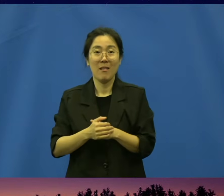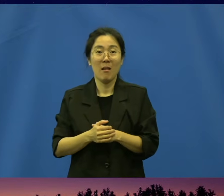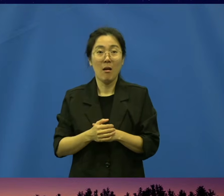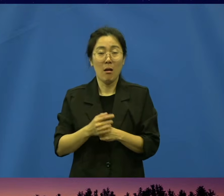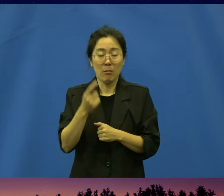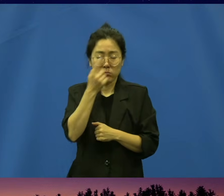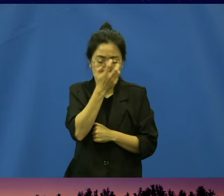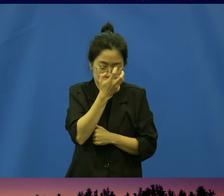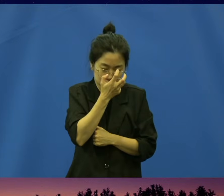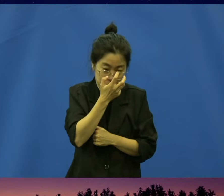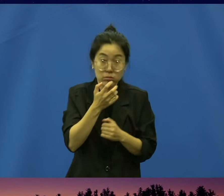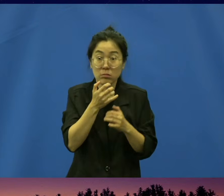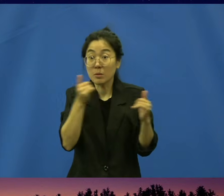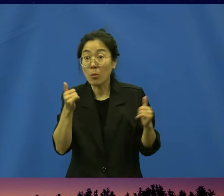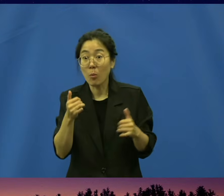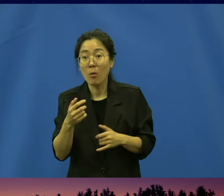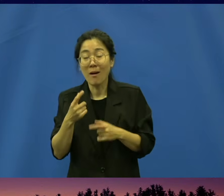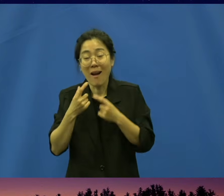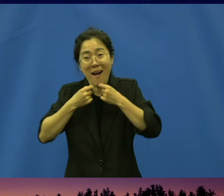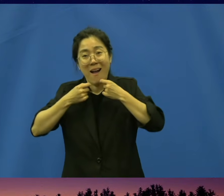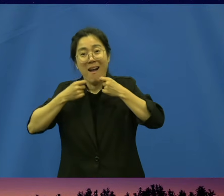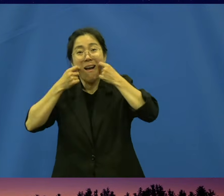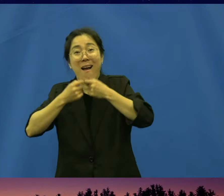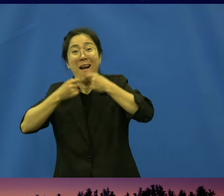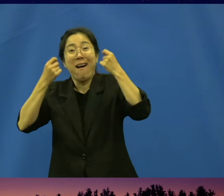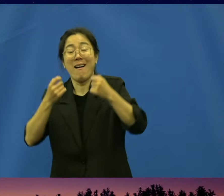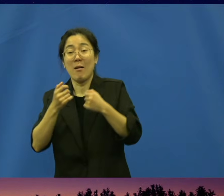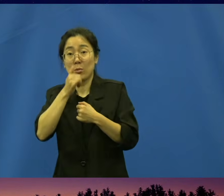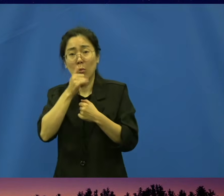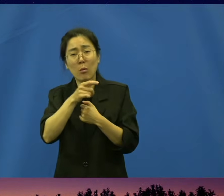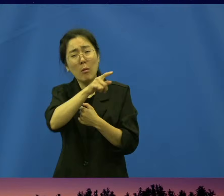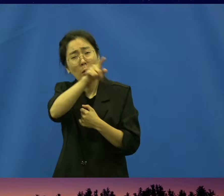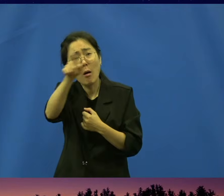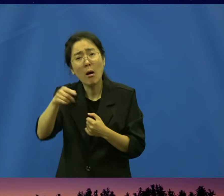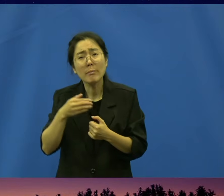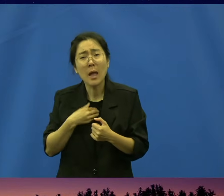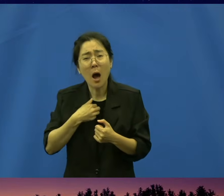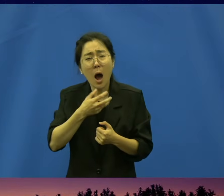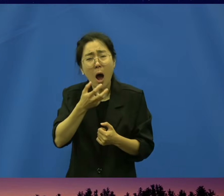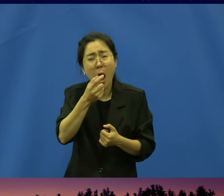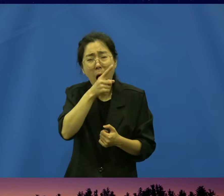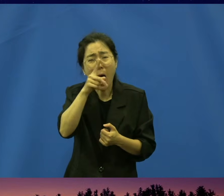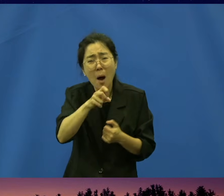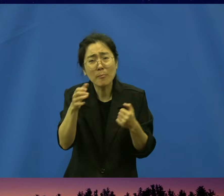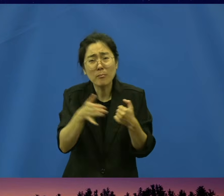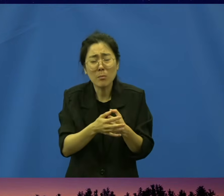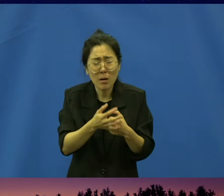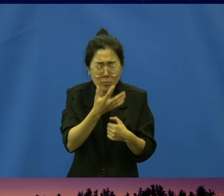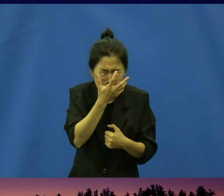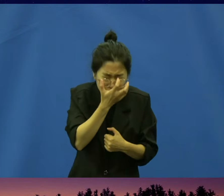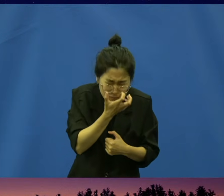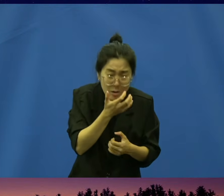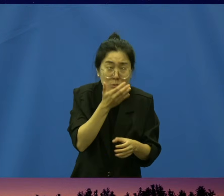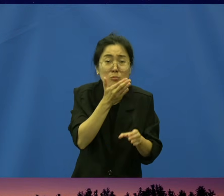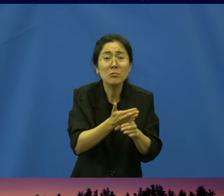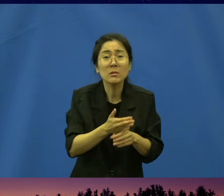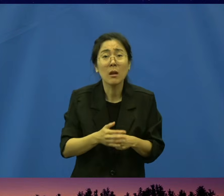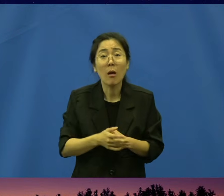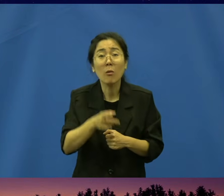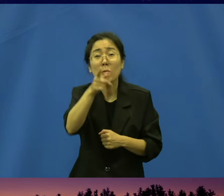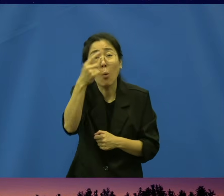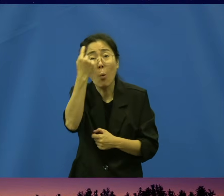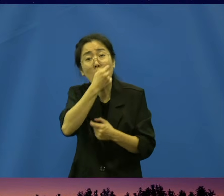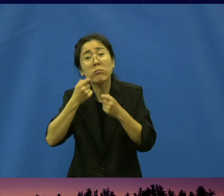거는 내 힘이 아니라 우리 하나님이 나에게 힘을 주시고 위로를 주시고 치유해 줄 줄도 믿고, 치유